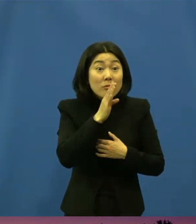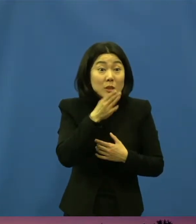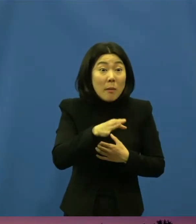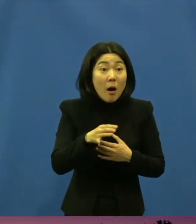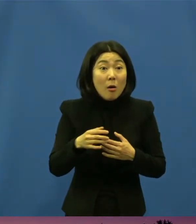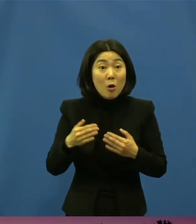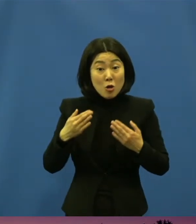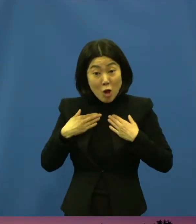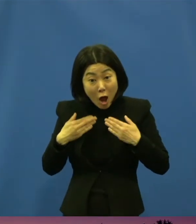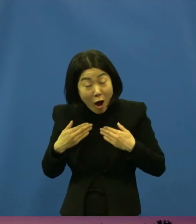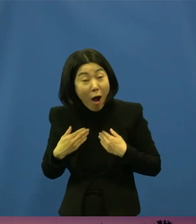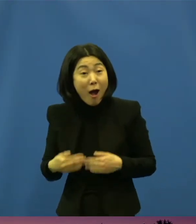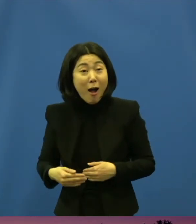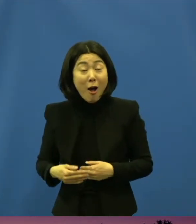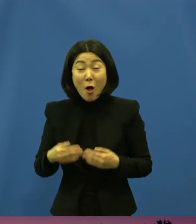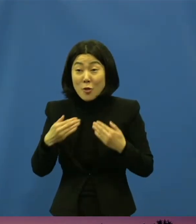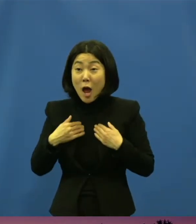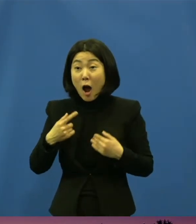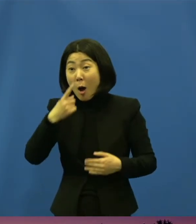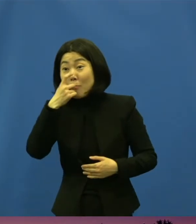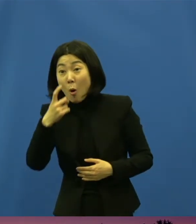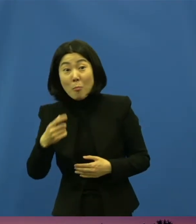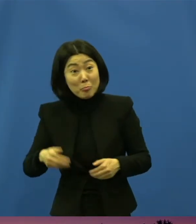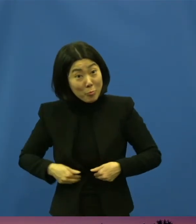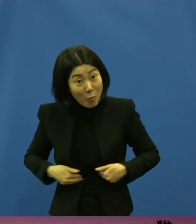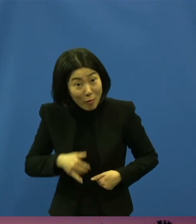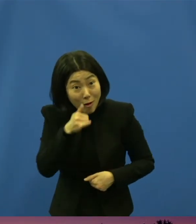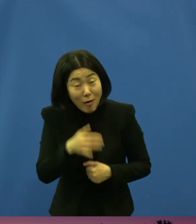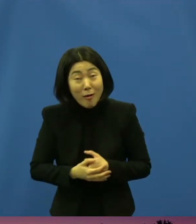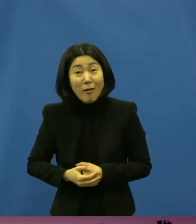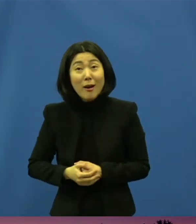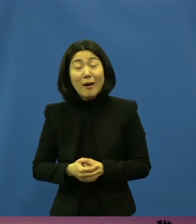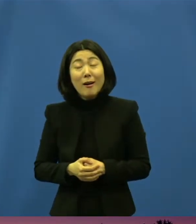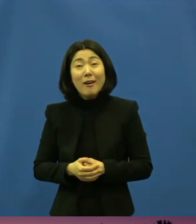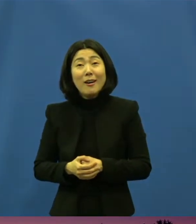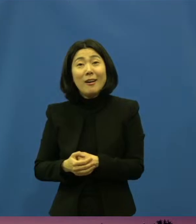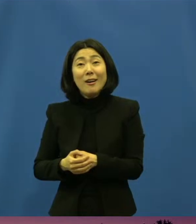여러분, 좋은 음악 듣는 거 좋아요. 근데 좀 더 그래요.